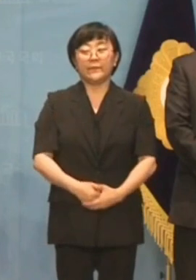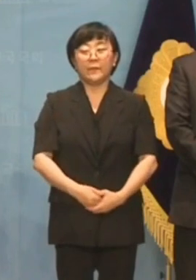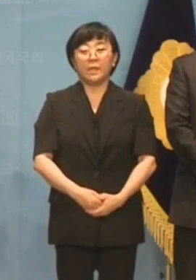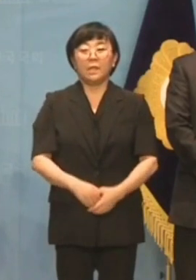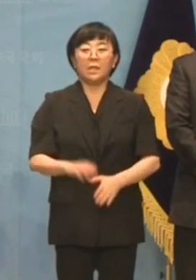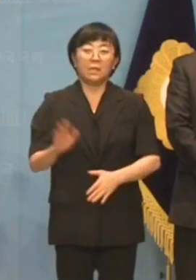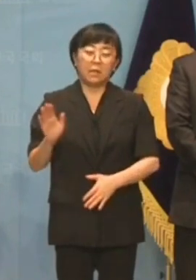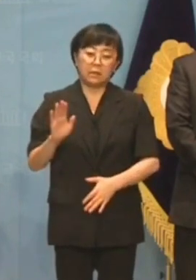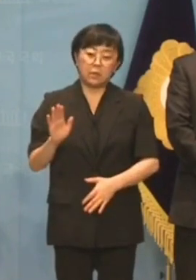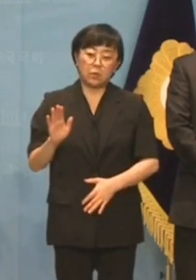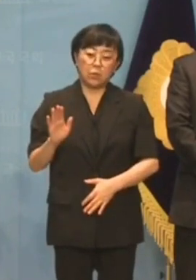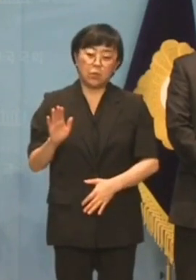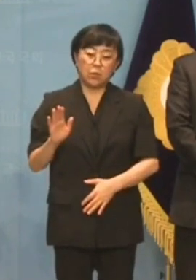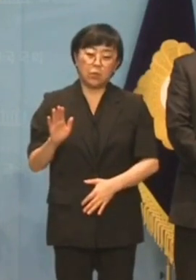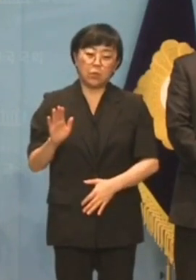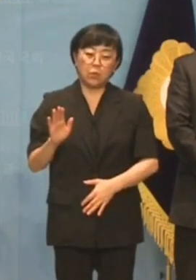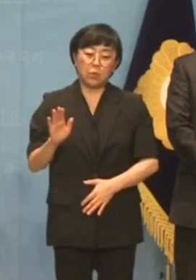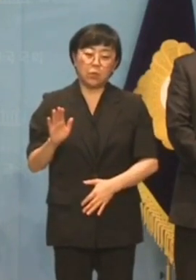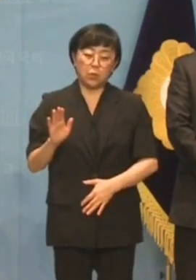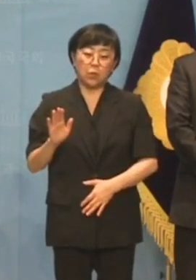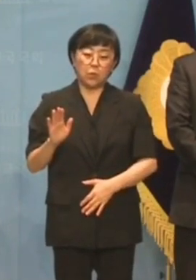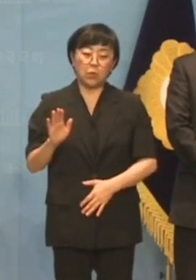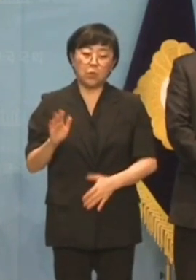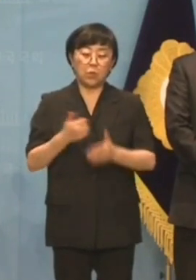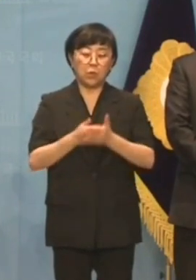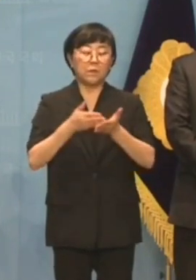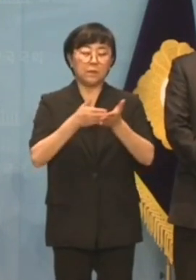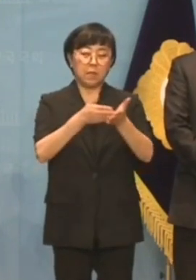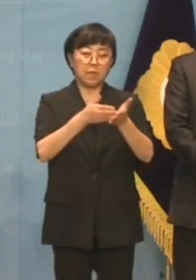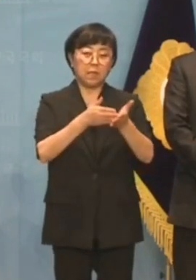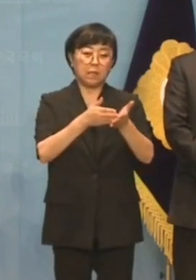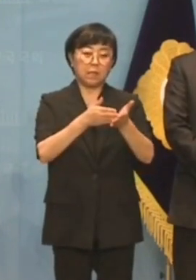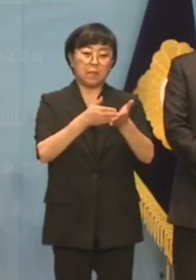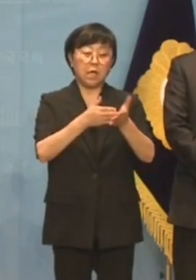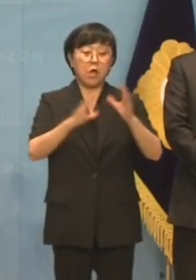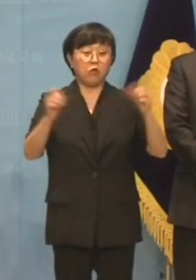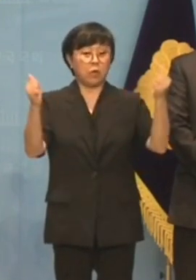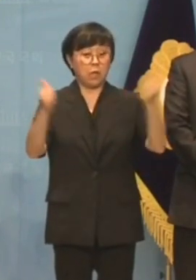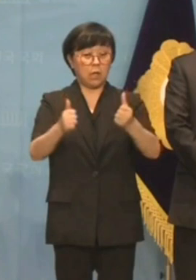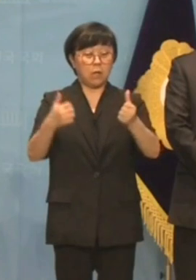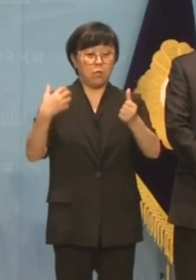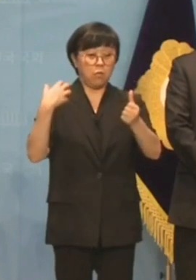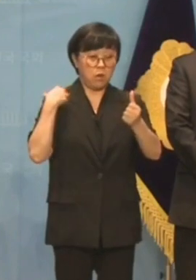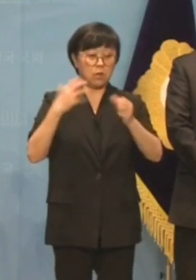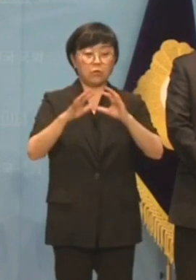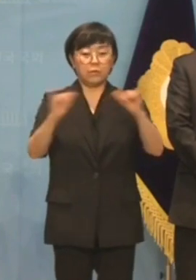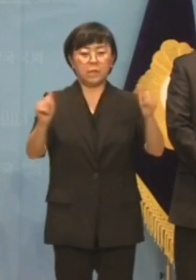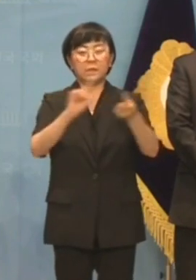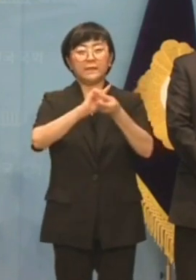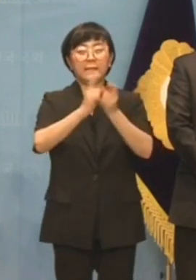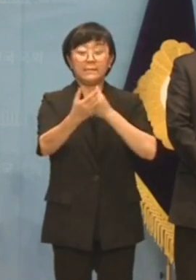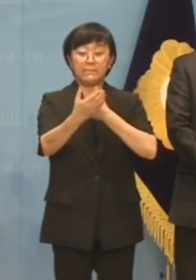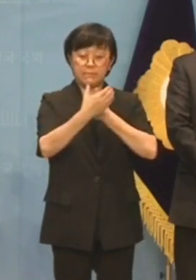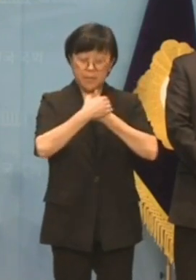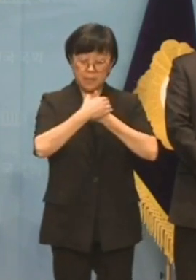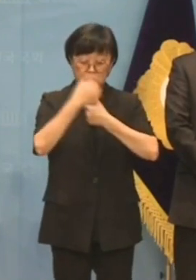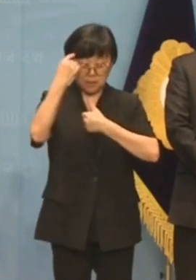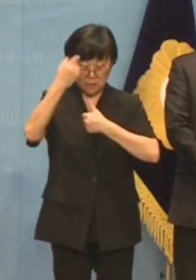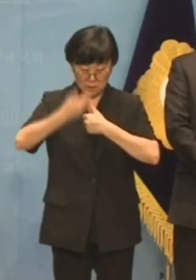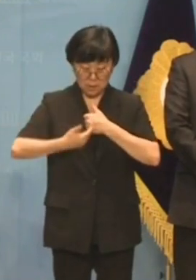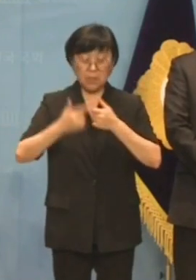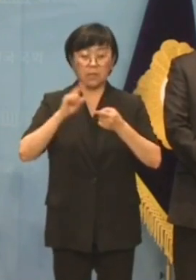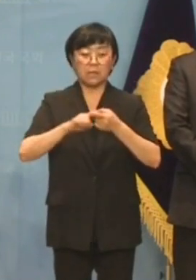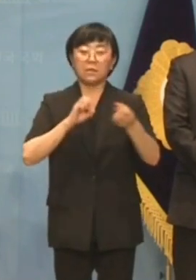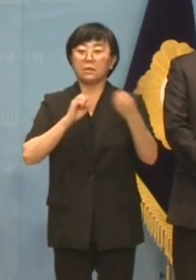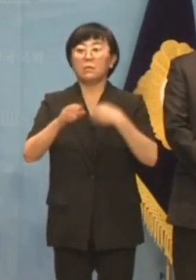그런 것들을 명수를 제한하면서 국회의원의 국민을 대신한